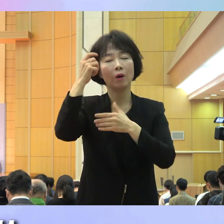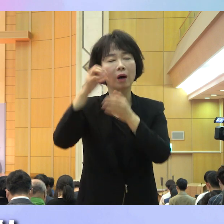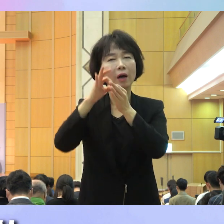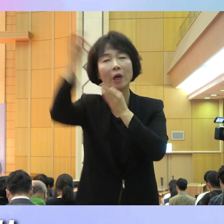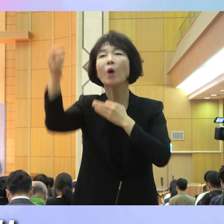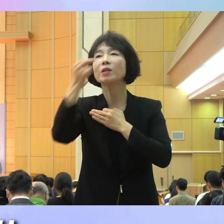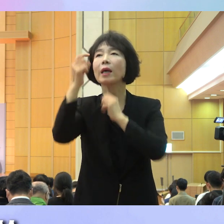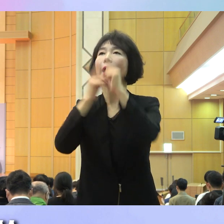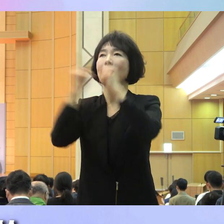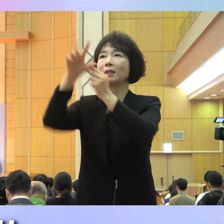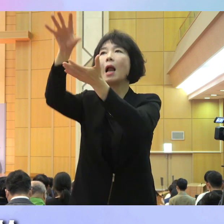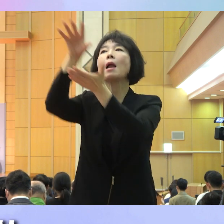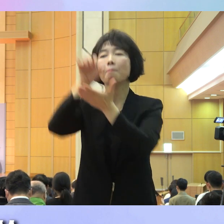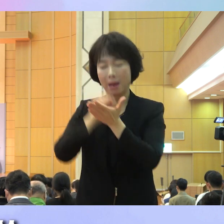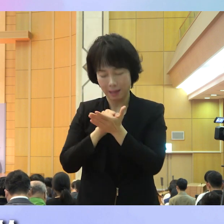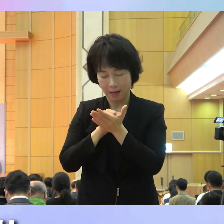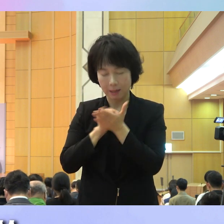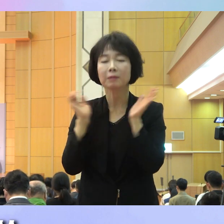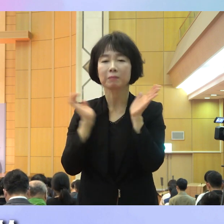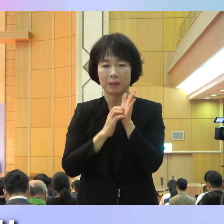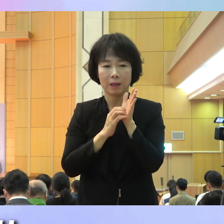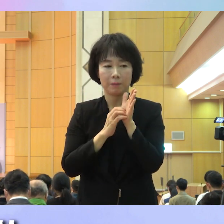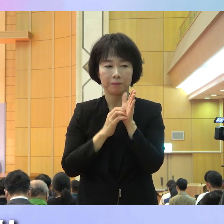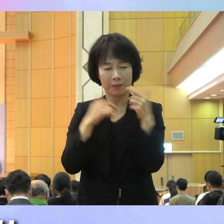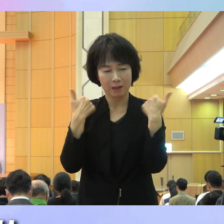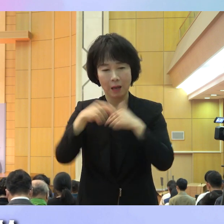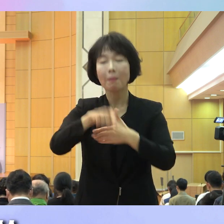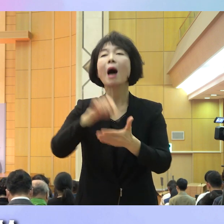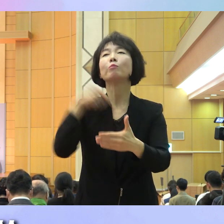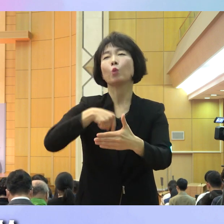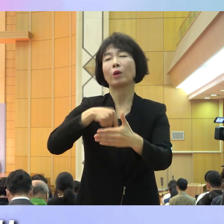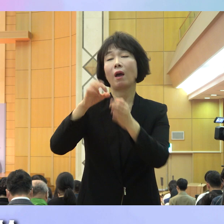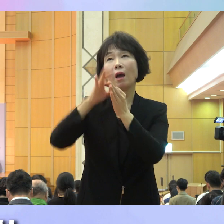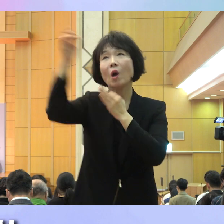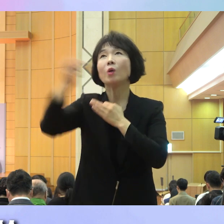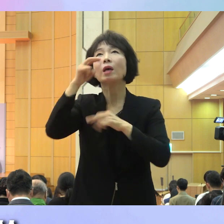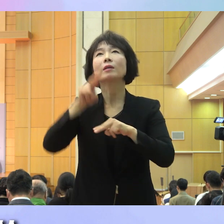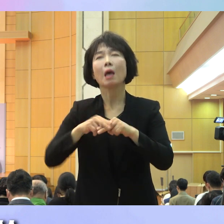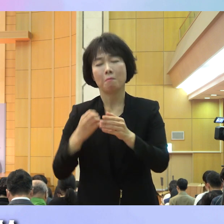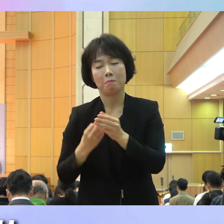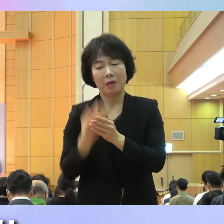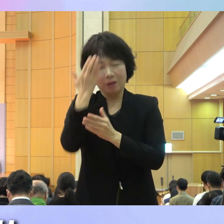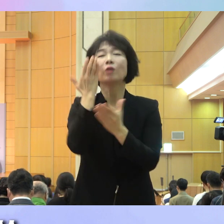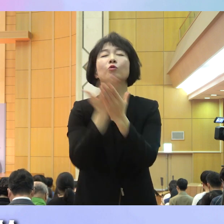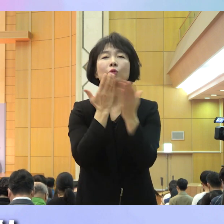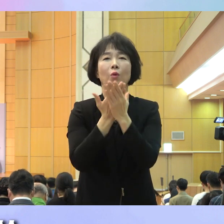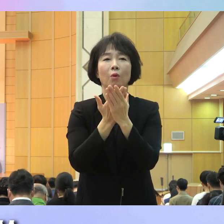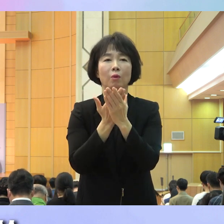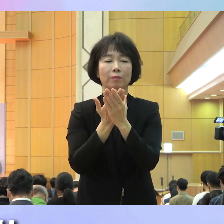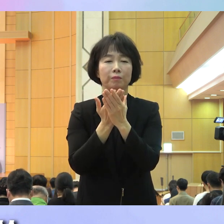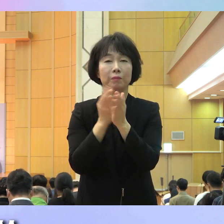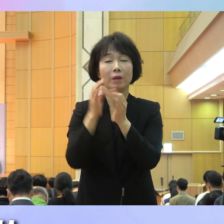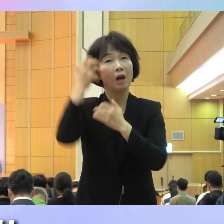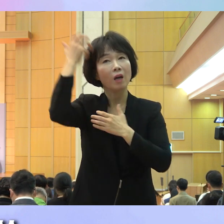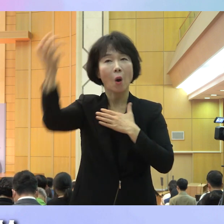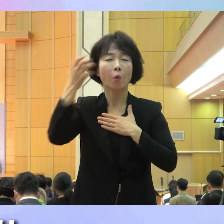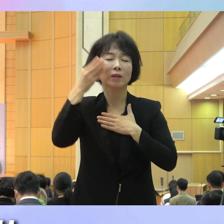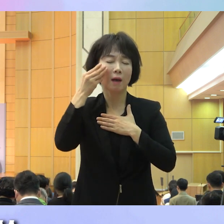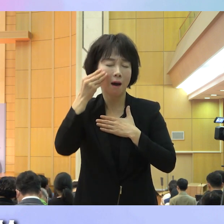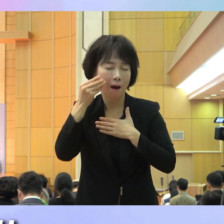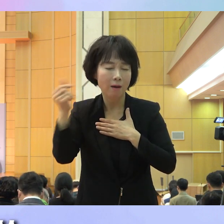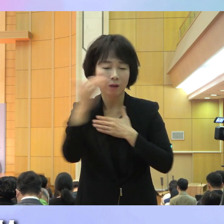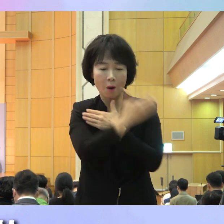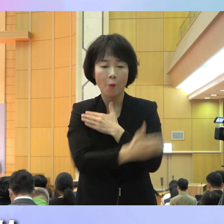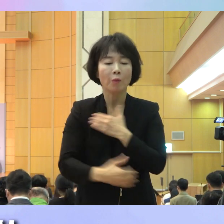영생의 말씀을 받아 가지고 갑니다. 항상 마음속에 영생의 힘이 솟아나게 해 주시옵시고 영혼이 잘되고 범사가